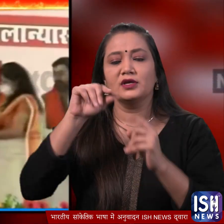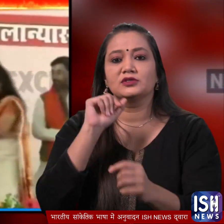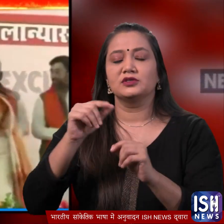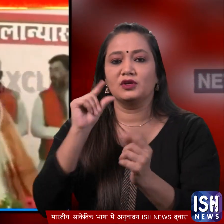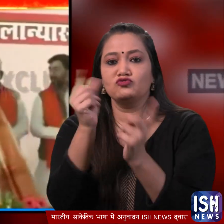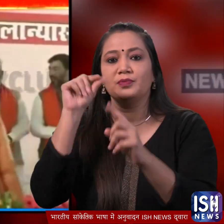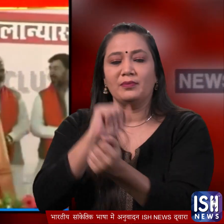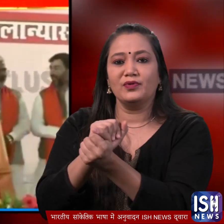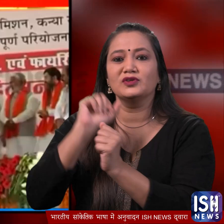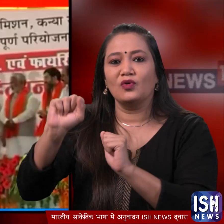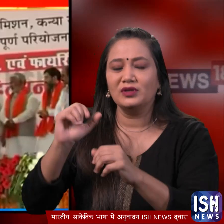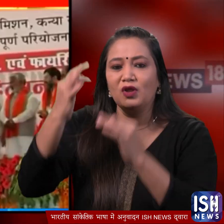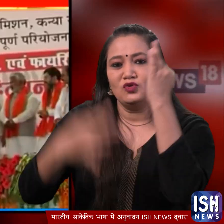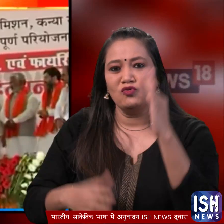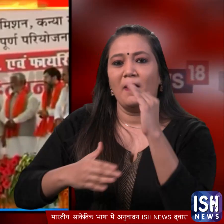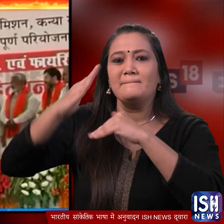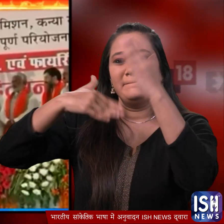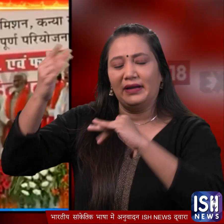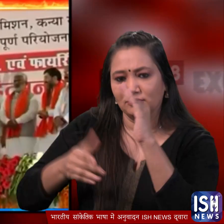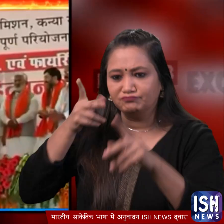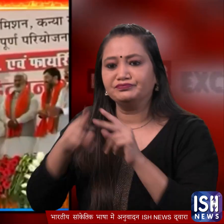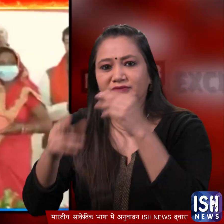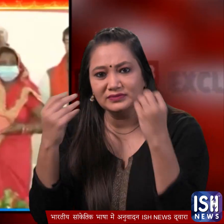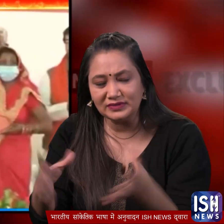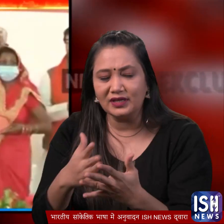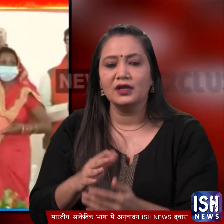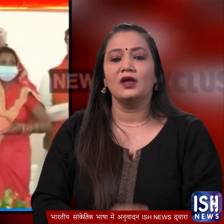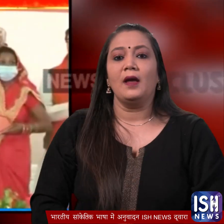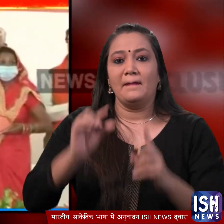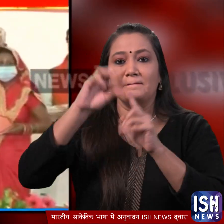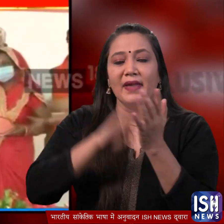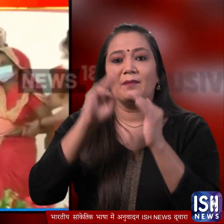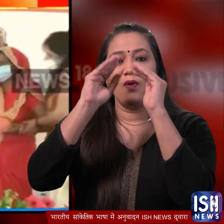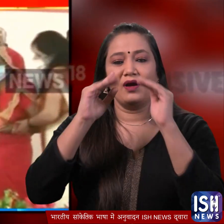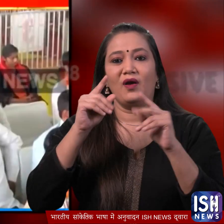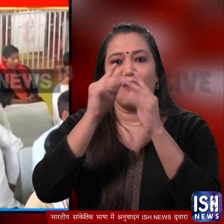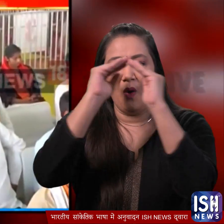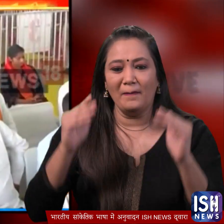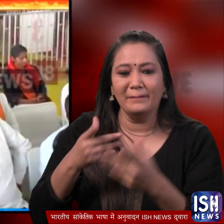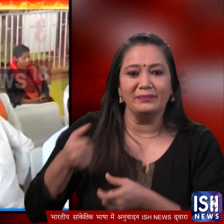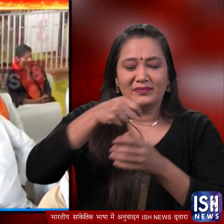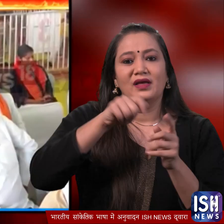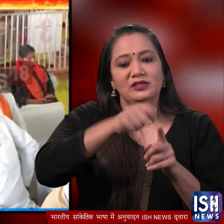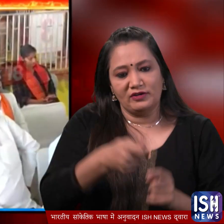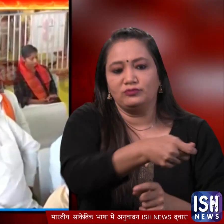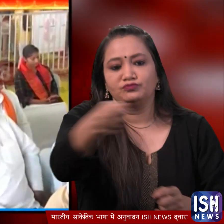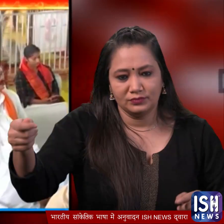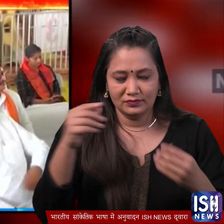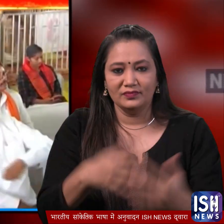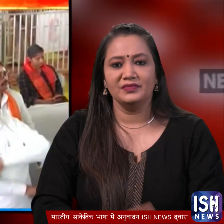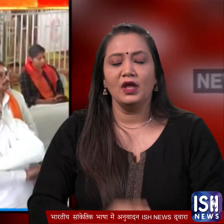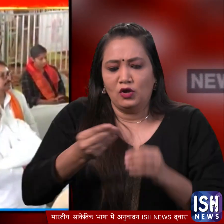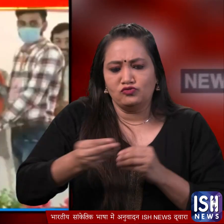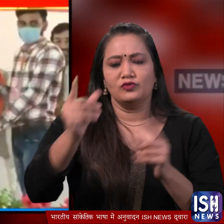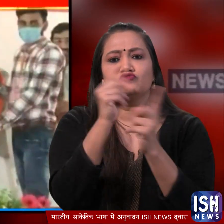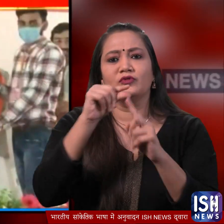की पीएसी बिल्डिंग की नींव रखी और कई लोगों को प्रधानमंत्री आवास योजना में मिले घरों की चाबियां सौंपी। चूंकि यूपी में कुछ दिनों बाद विधानसभा